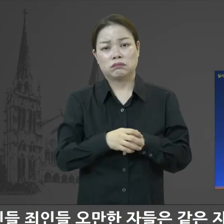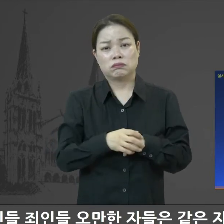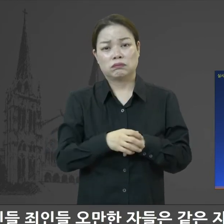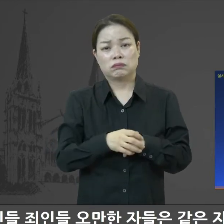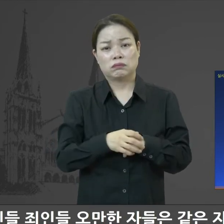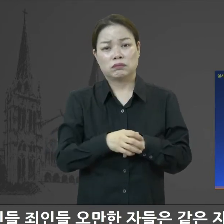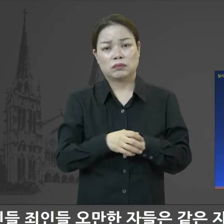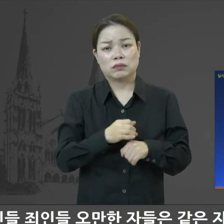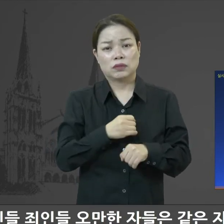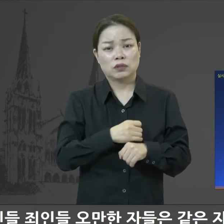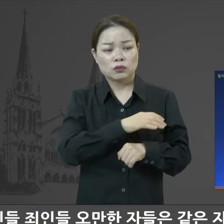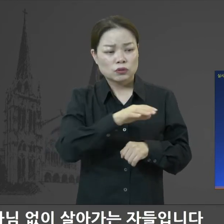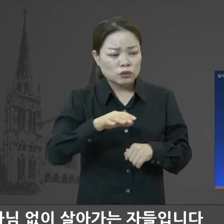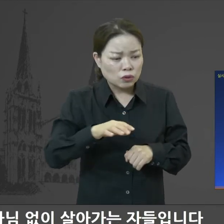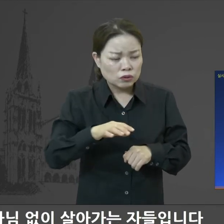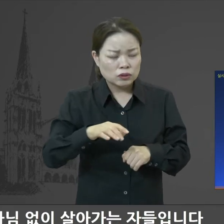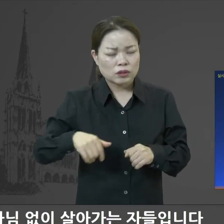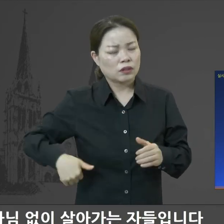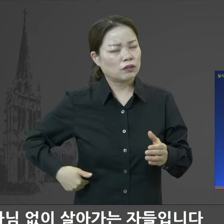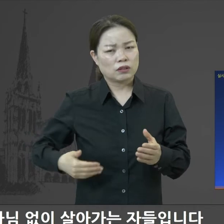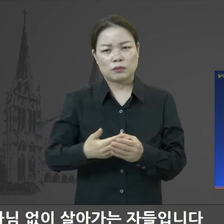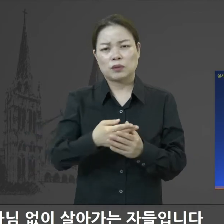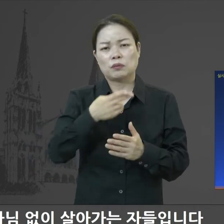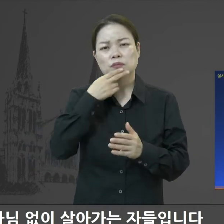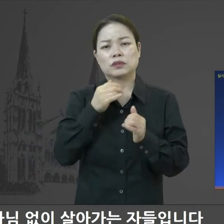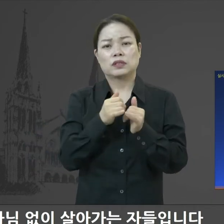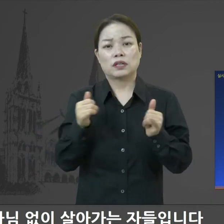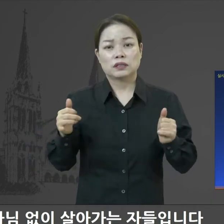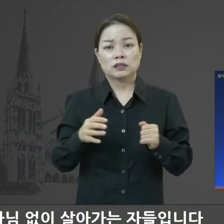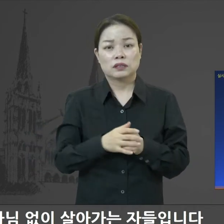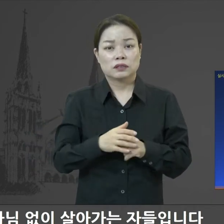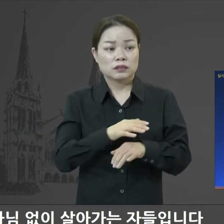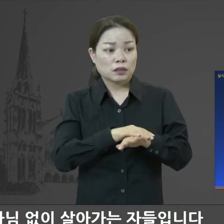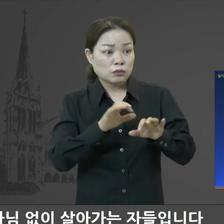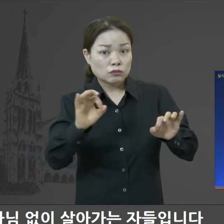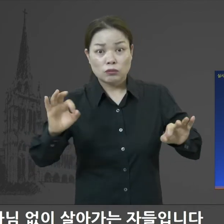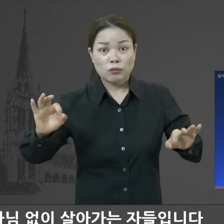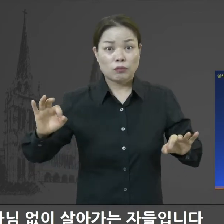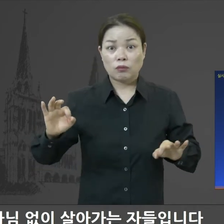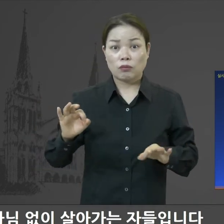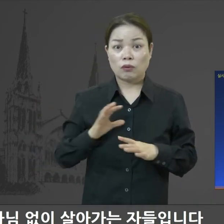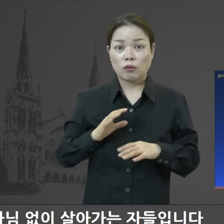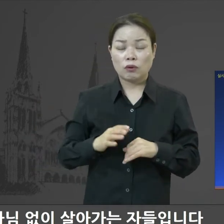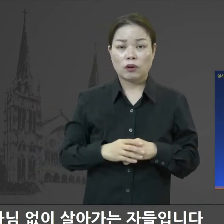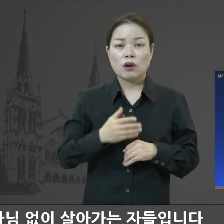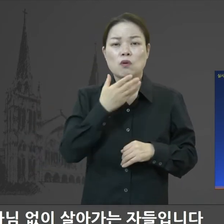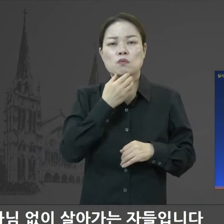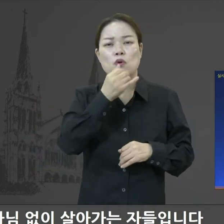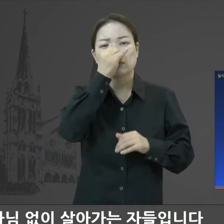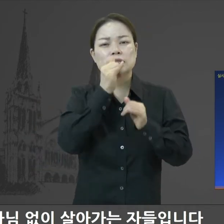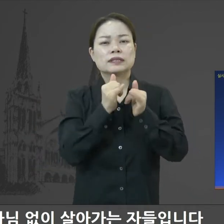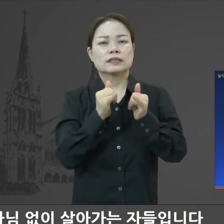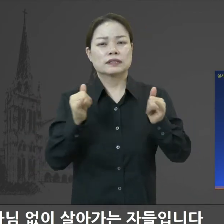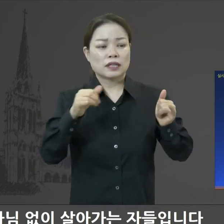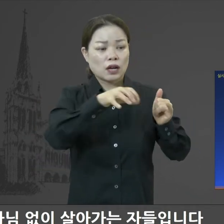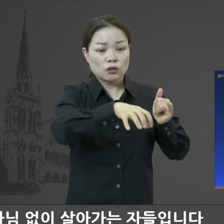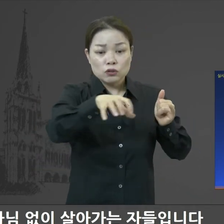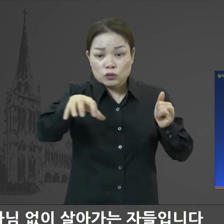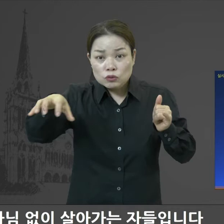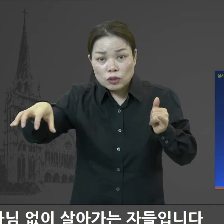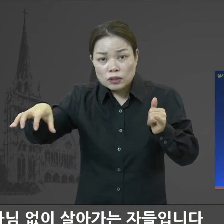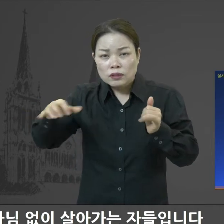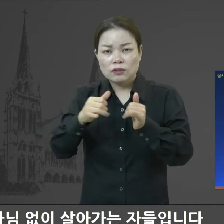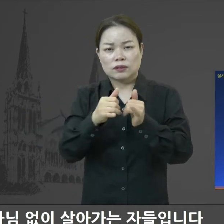하지 않는 자들이 바로 이러한 사람입니다. 잘 보세요. 놀랍게도 여러분, 복이 있는 자 주변에